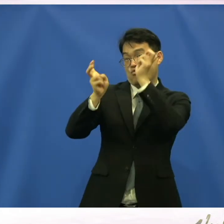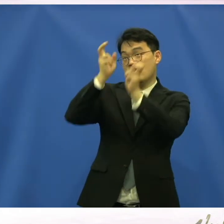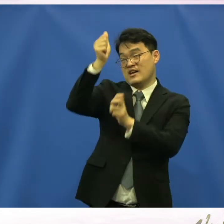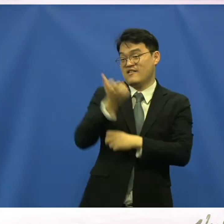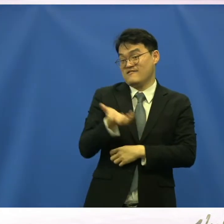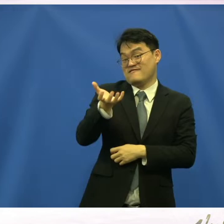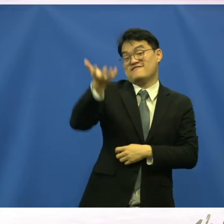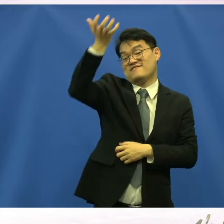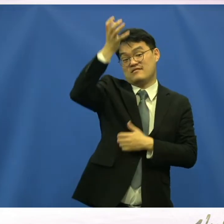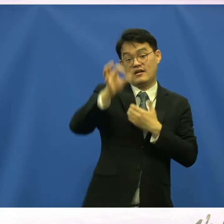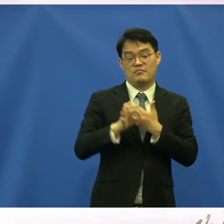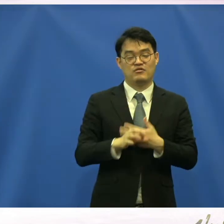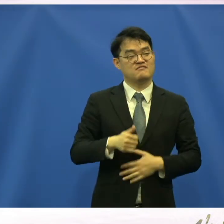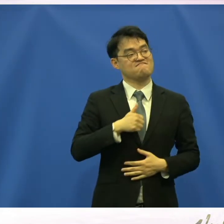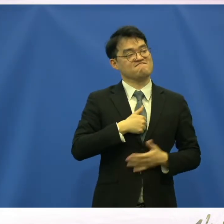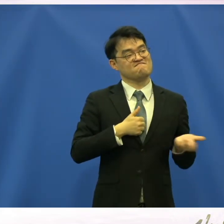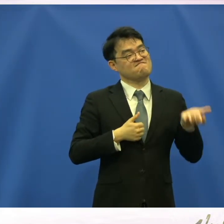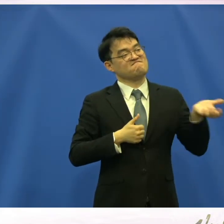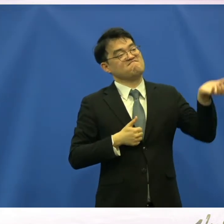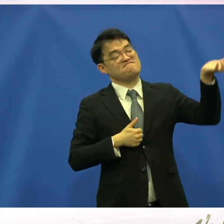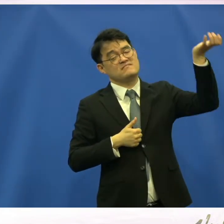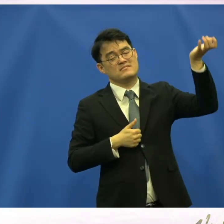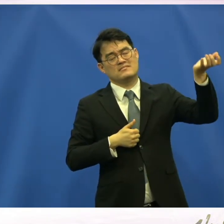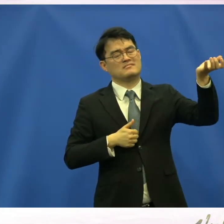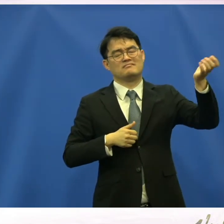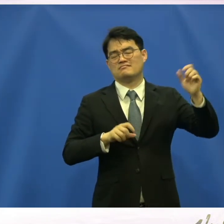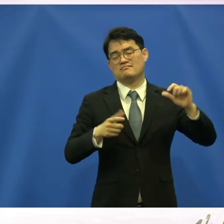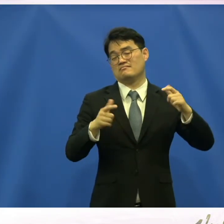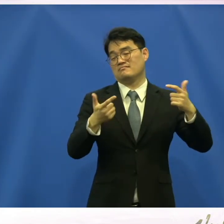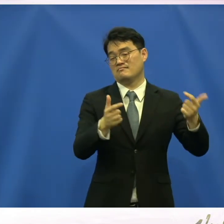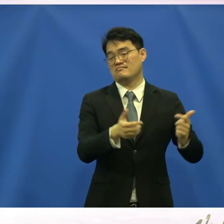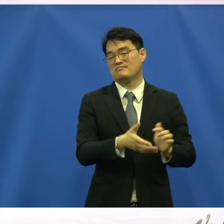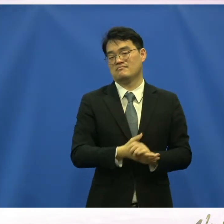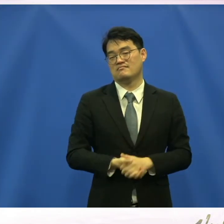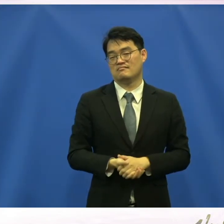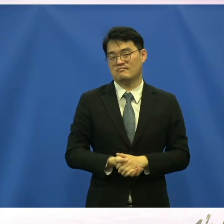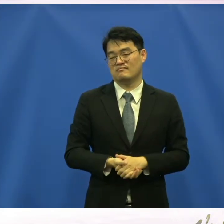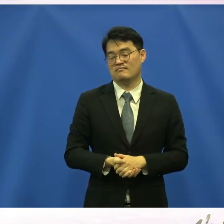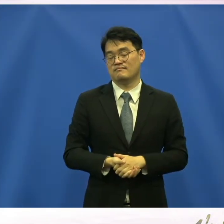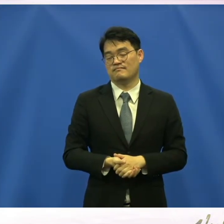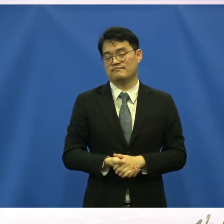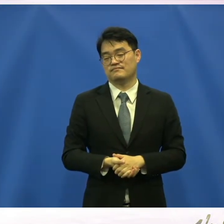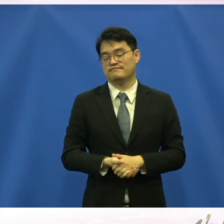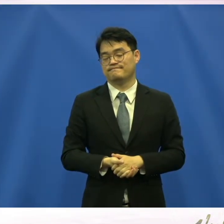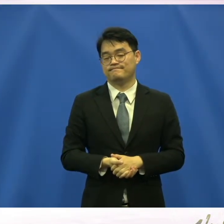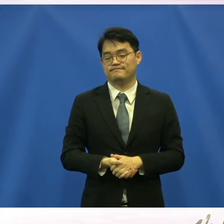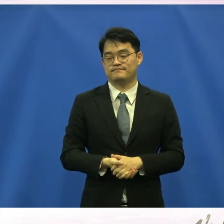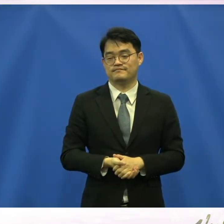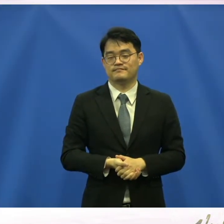자아가 죽지 않았는데 자아가 원하는 대로 계속 따라가면 어떻게 될까요? 불행이 찾아오는 거예요.